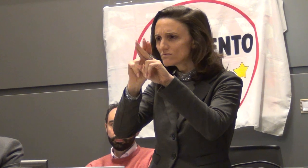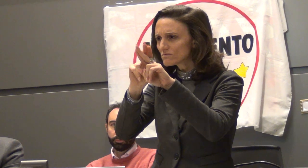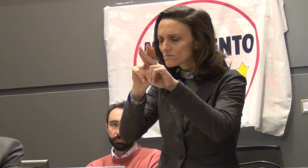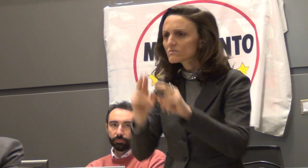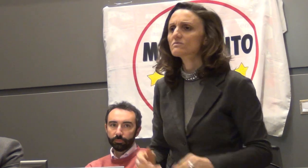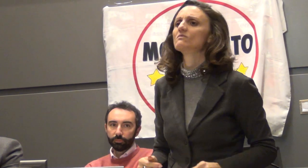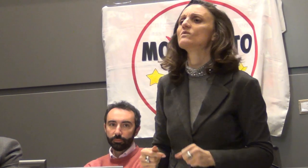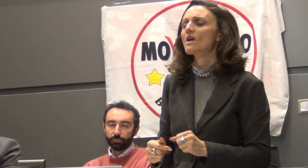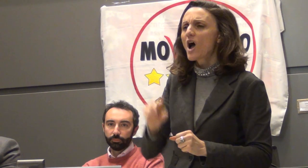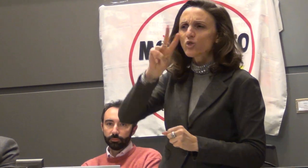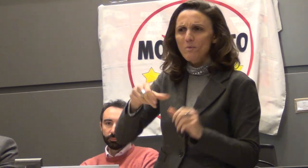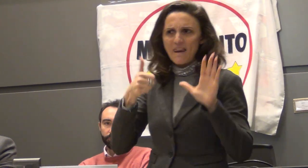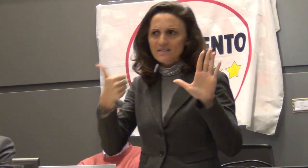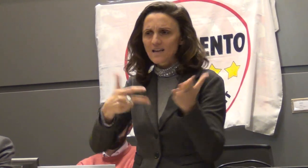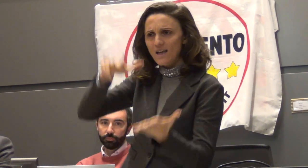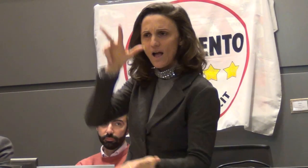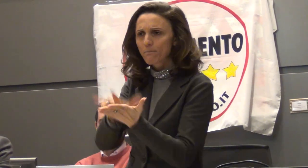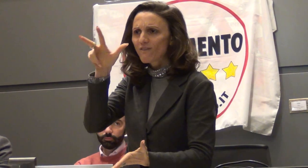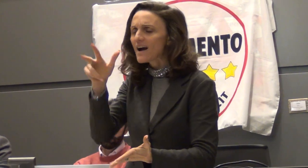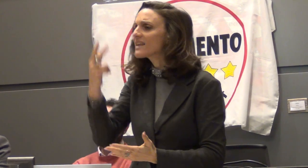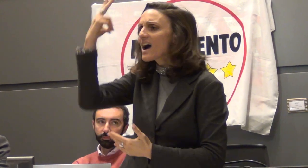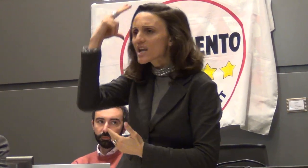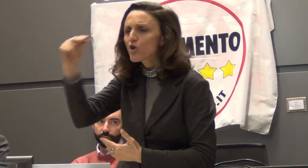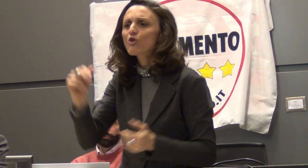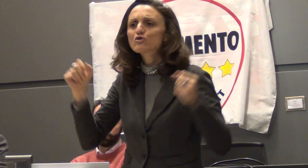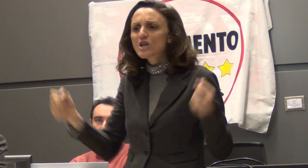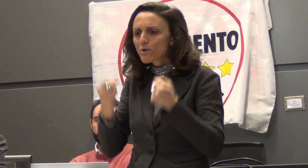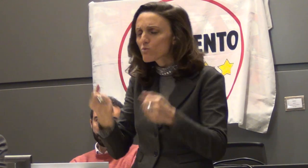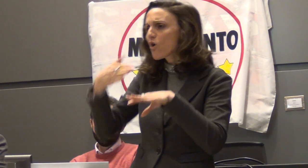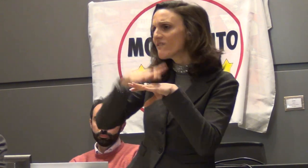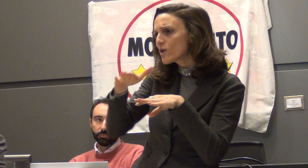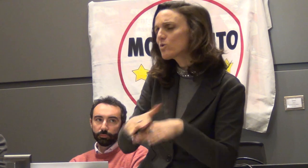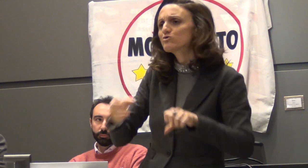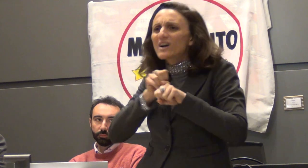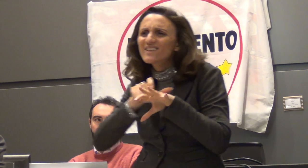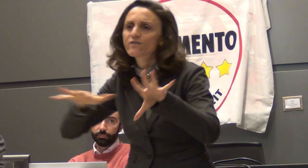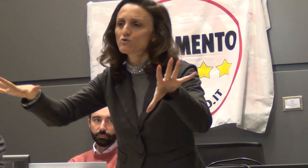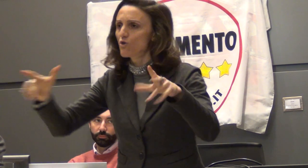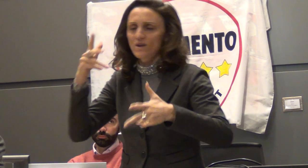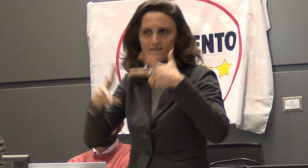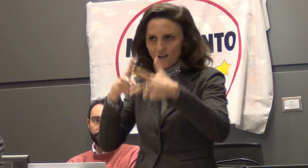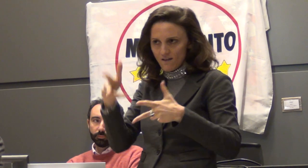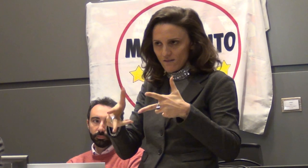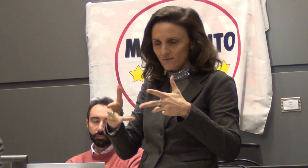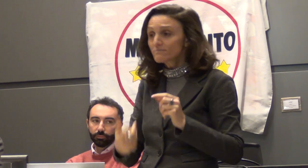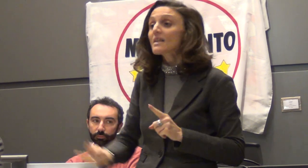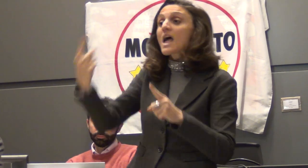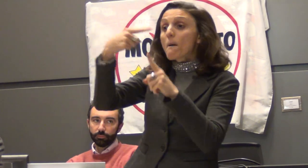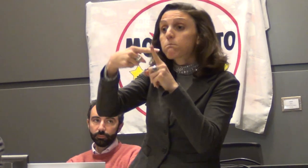cioè nella Convenzione ONU nel 2006, che è stata approvata e approvata la divulgazione